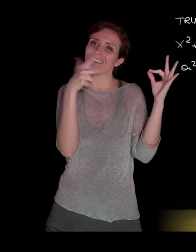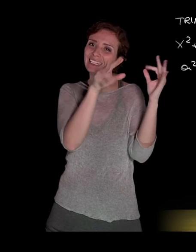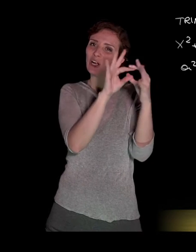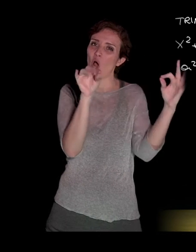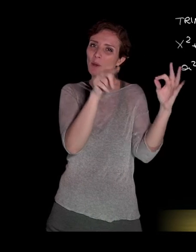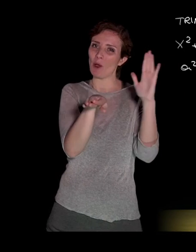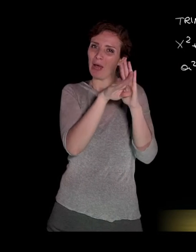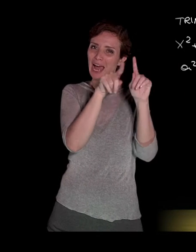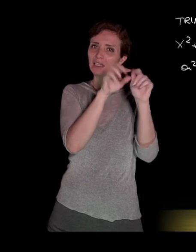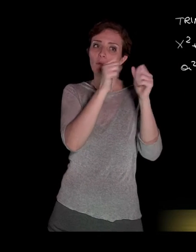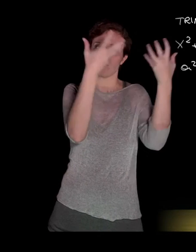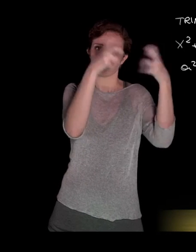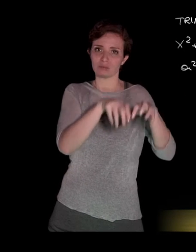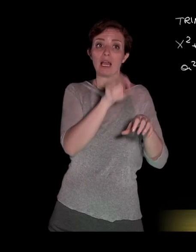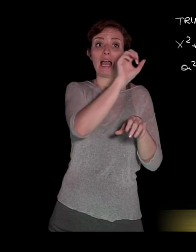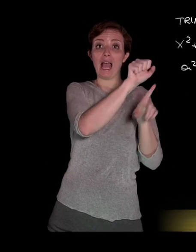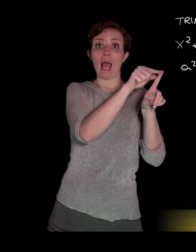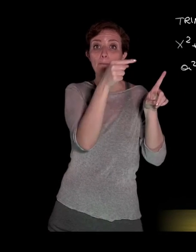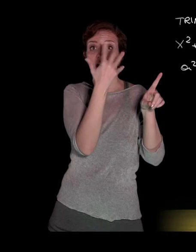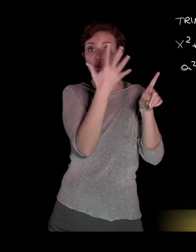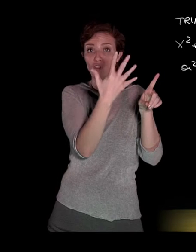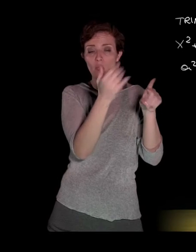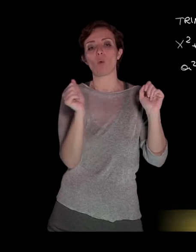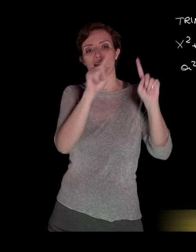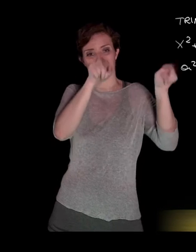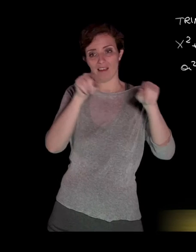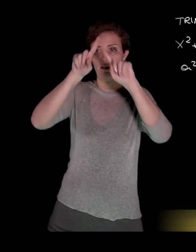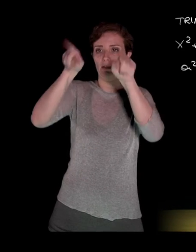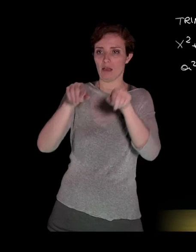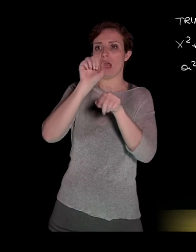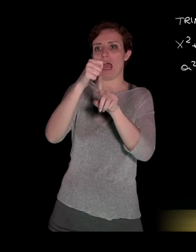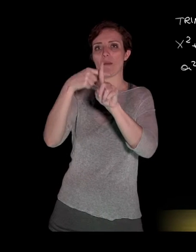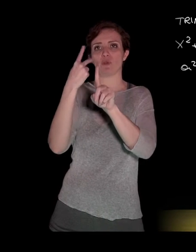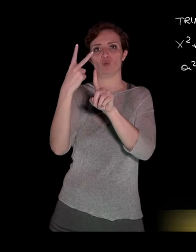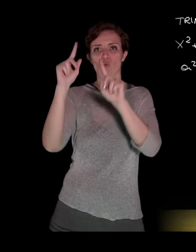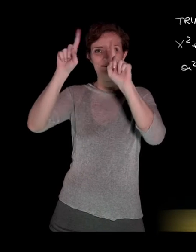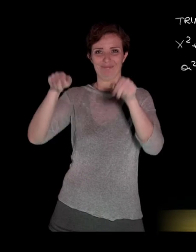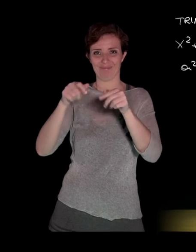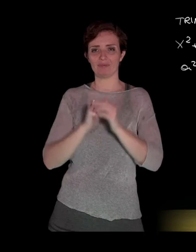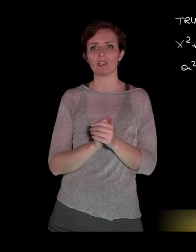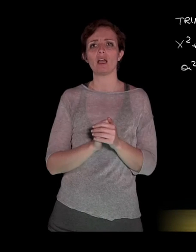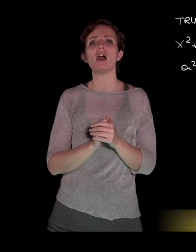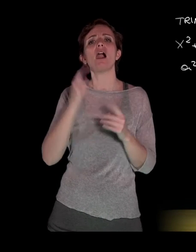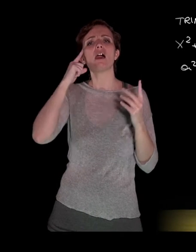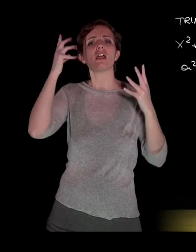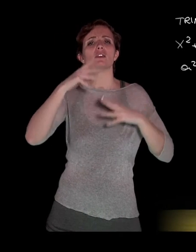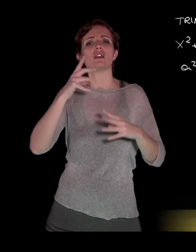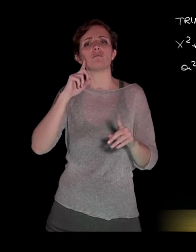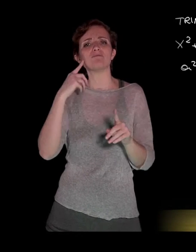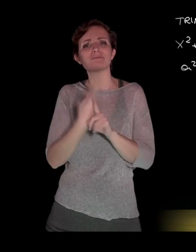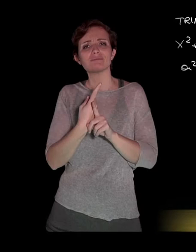trinomio di partenza come a - 5 che Moltiplica a + 2 stesso